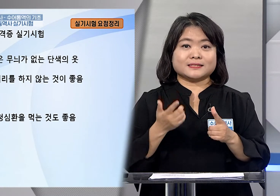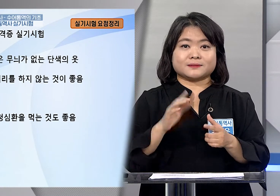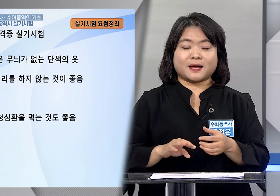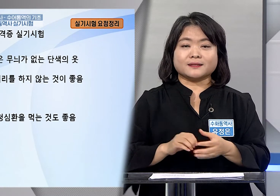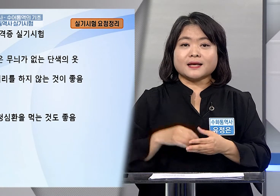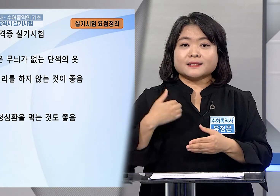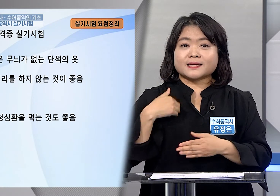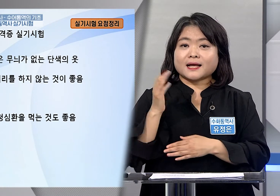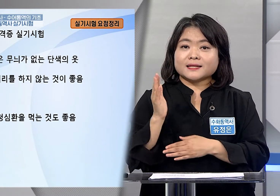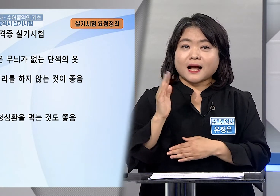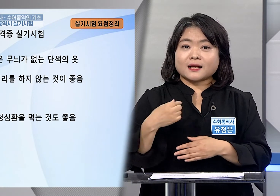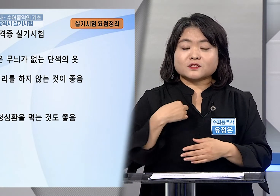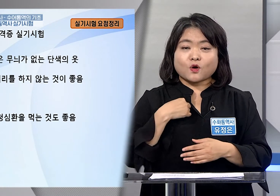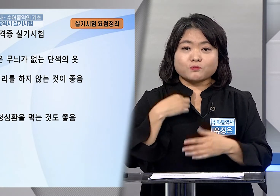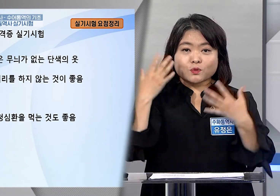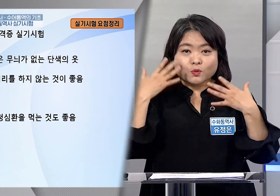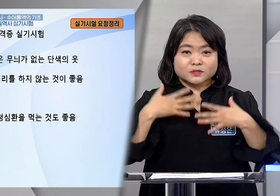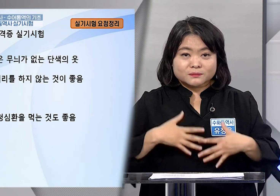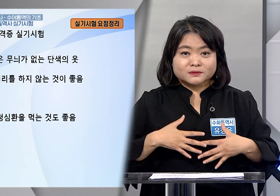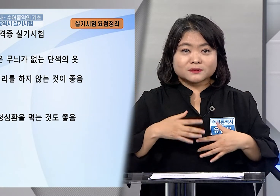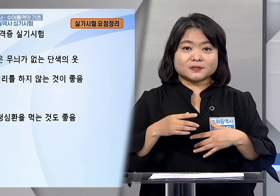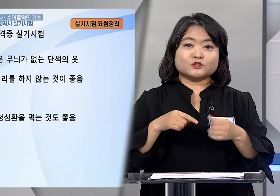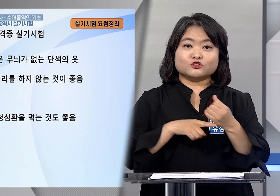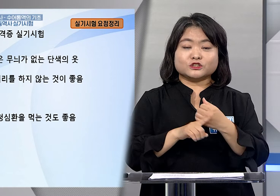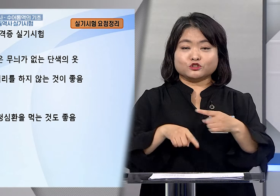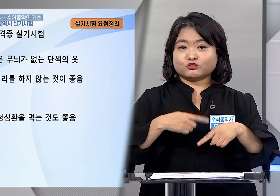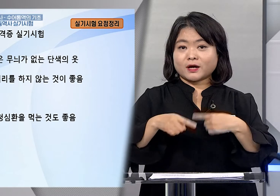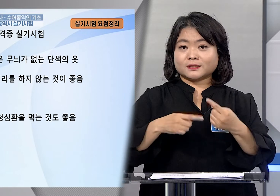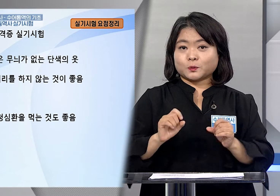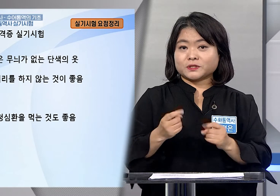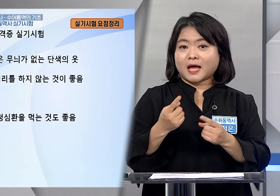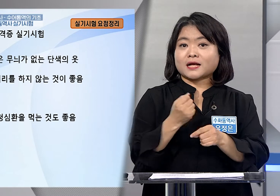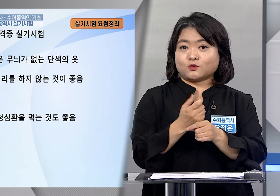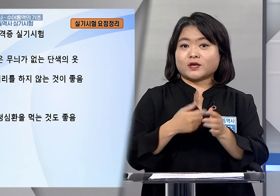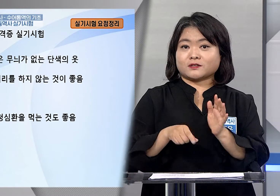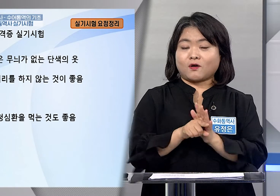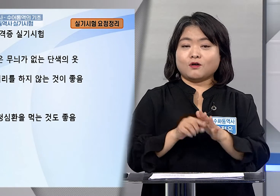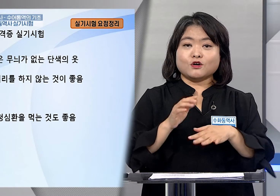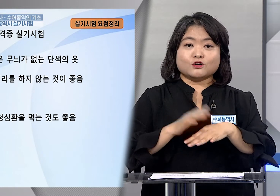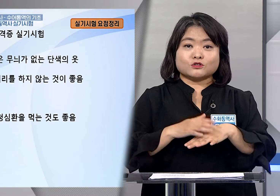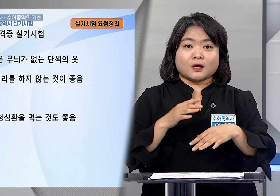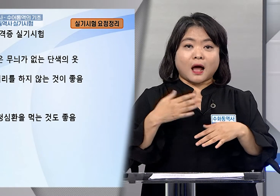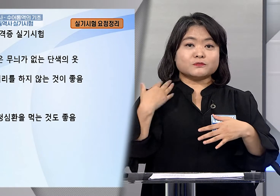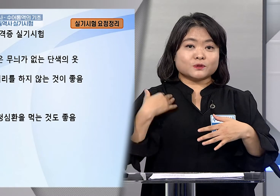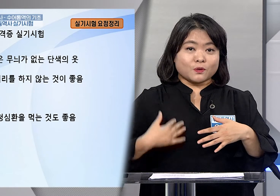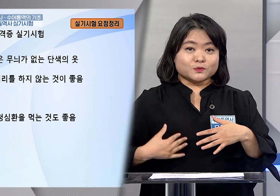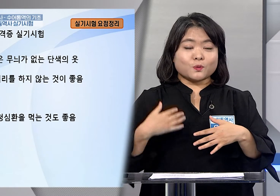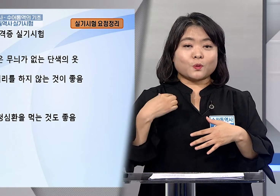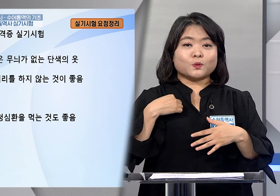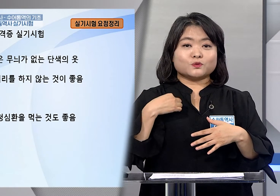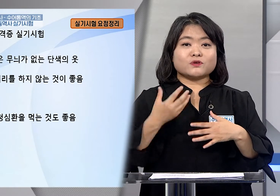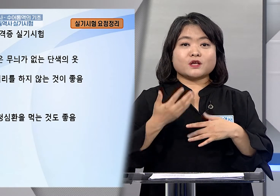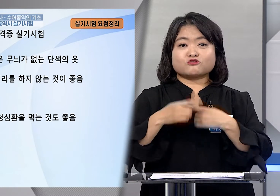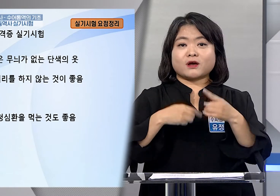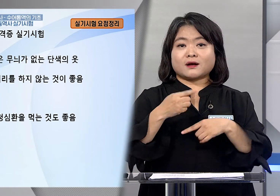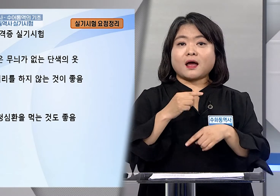아니지만 제가 이 강에서 검정 옷을 입은 이유는 수화를 동시에 하기 위해서 아무래도 검정옷 위에 수화를